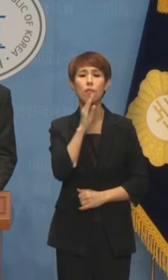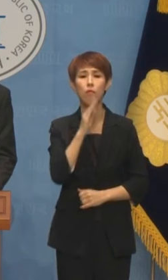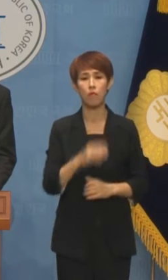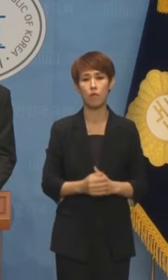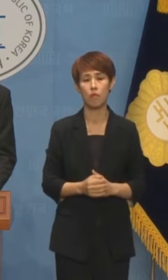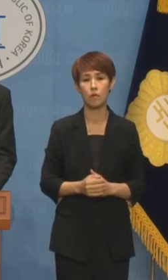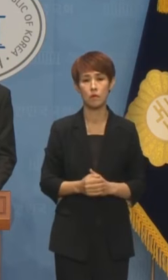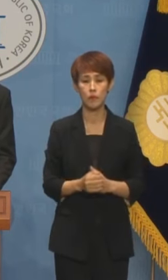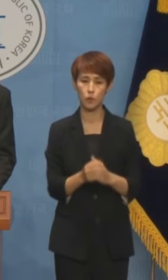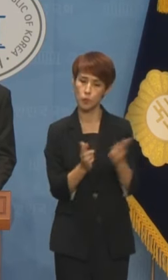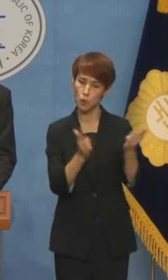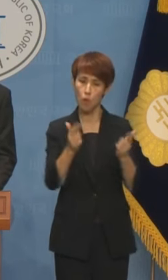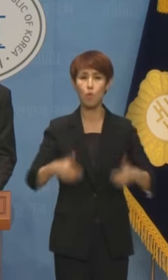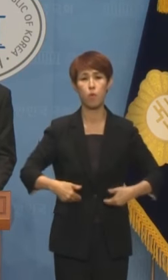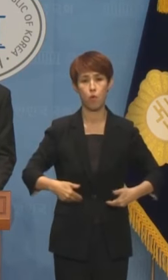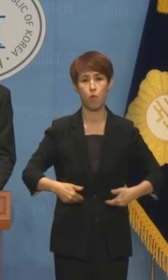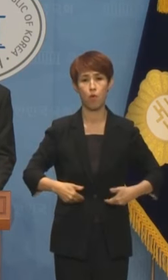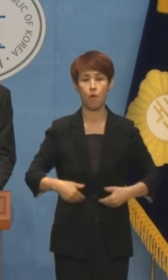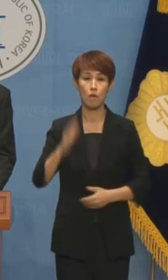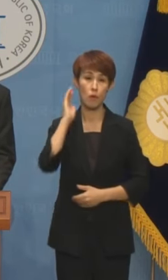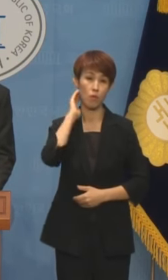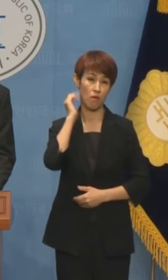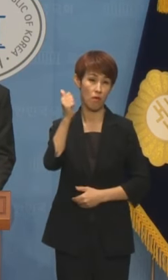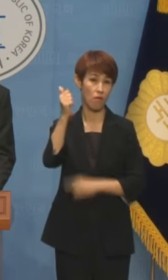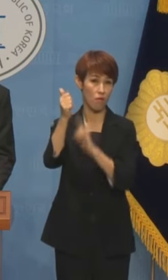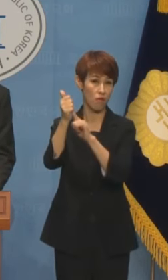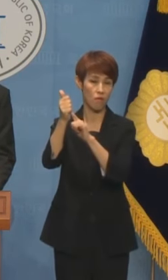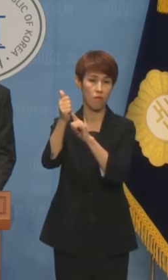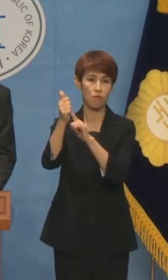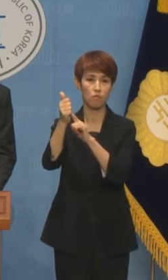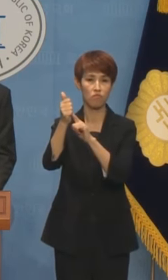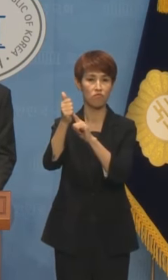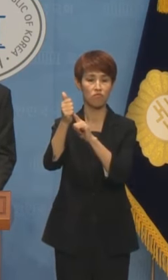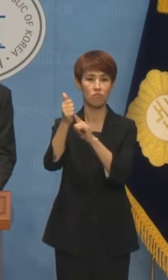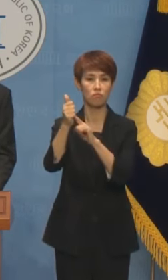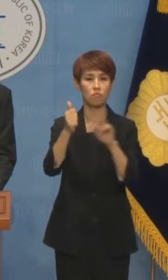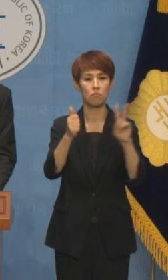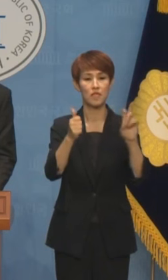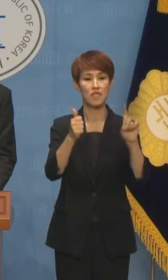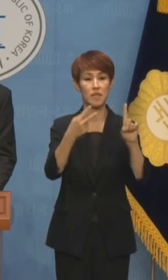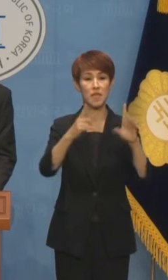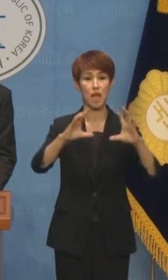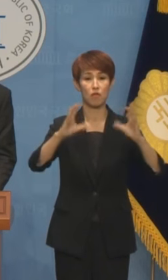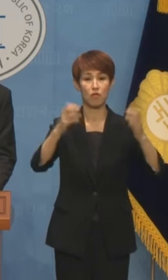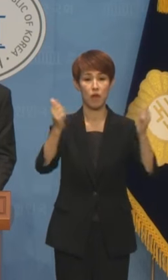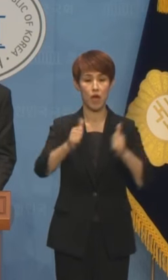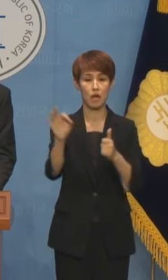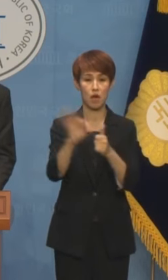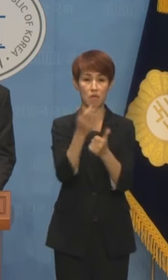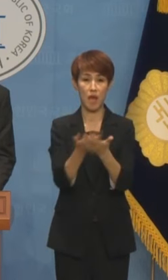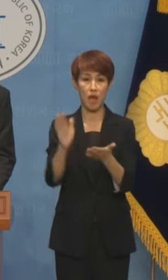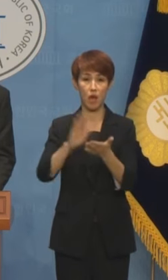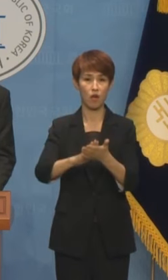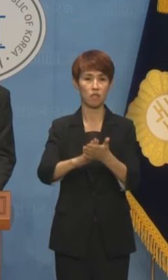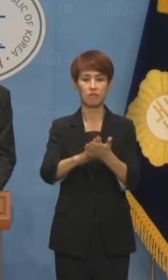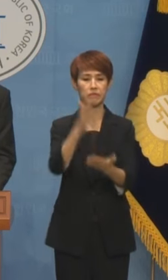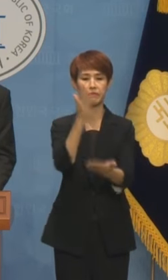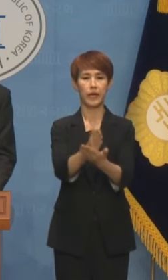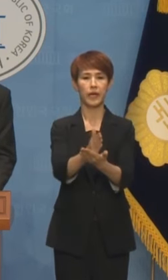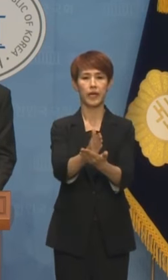상황이었다. 그런데 대통령은 일방적으로 21대 국회 연금개혁 중지를 선언하였다.